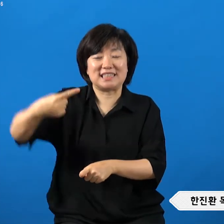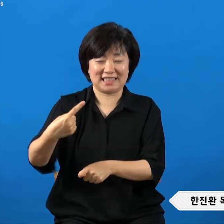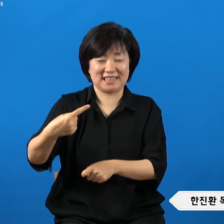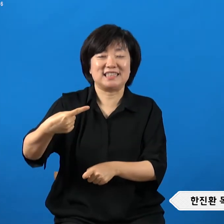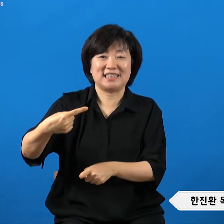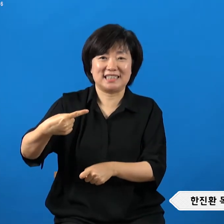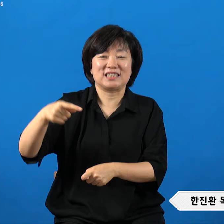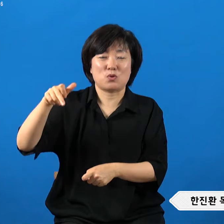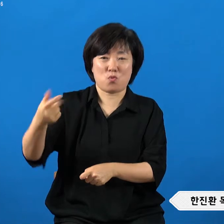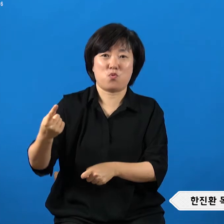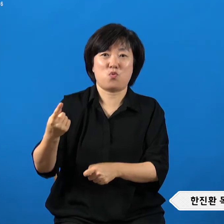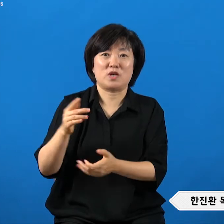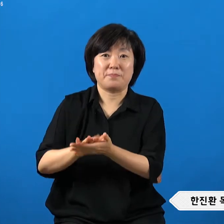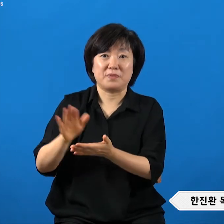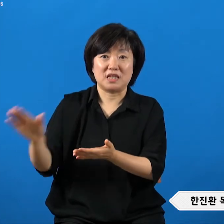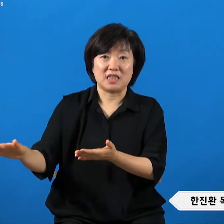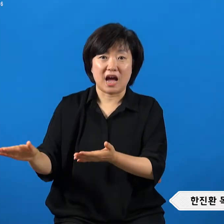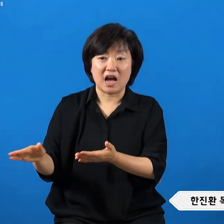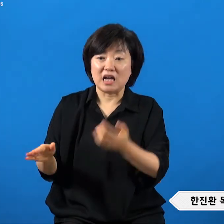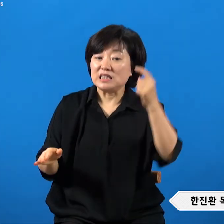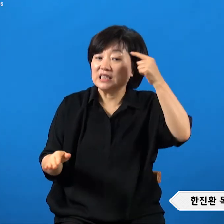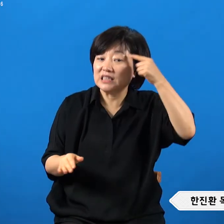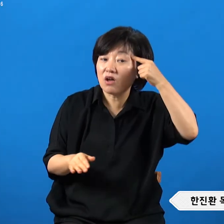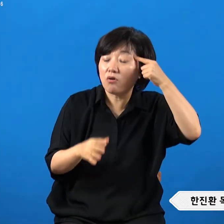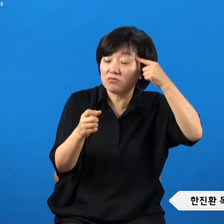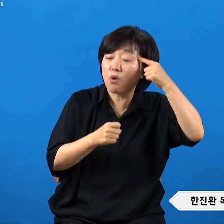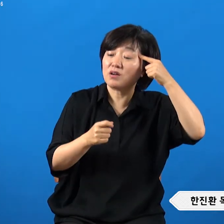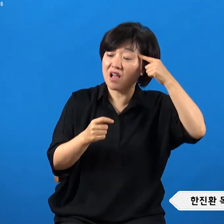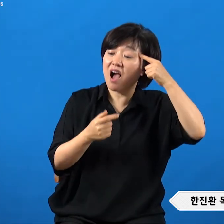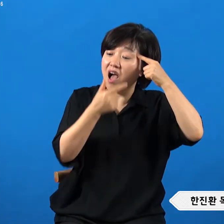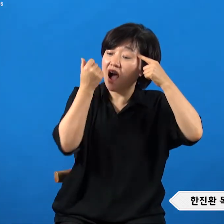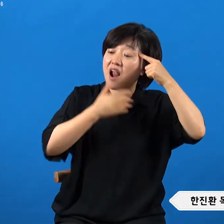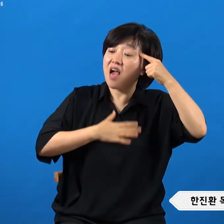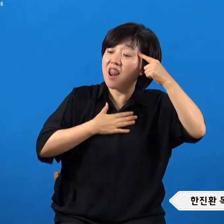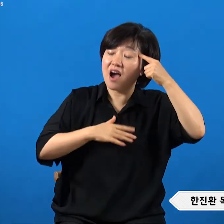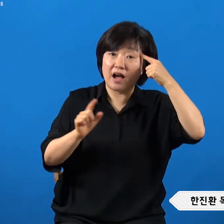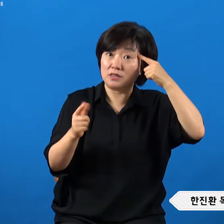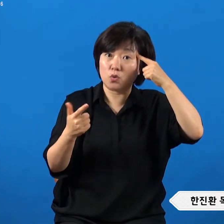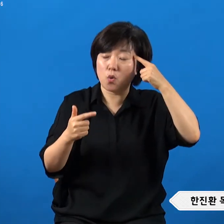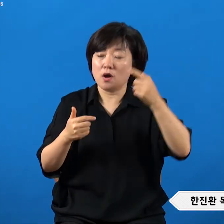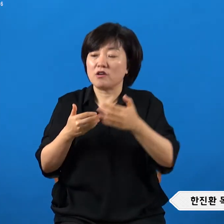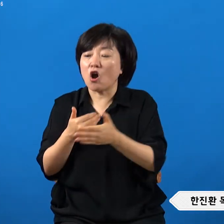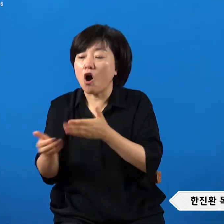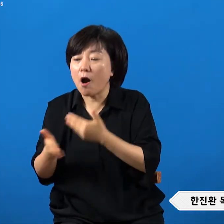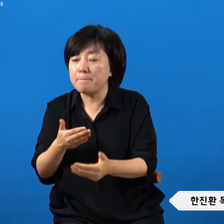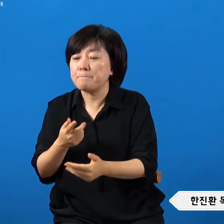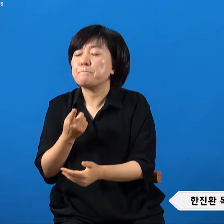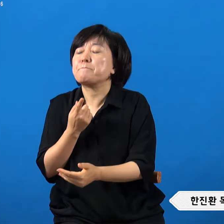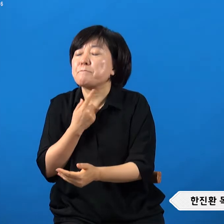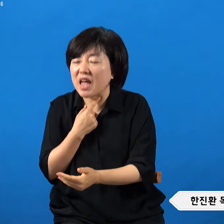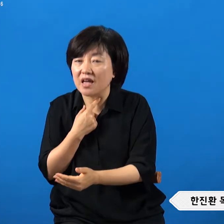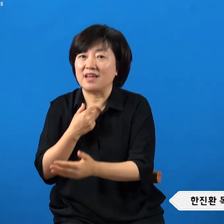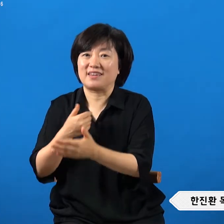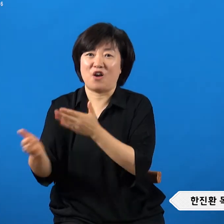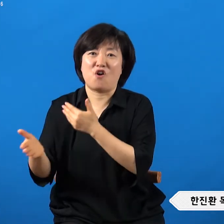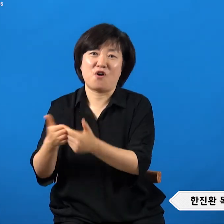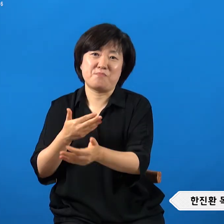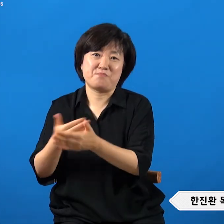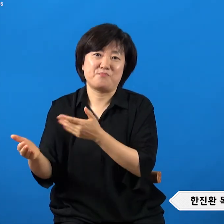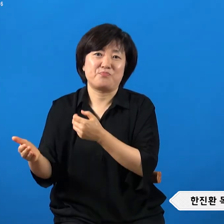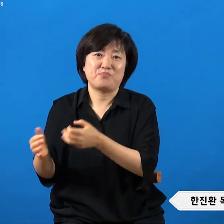통해서 아는 것이 아니라 경험을 통해서 알게 하기 위해서 성령이 오셨다 하는 말씀이죠.